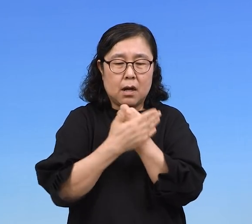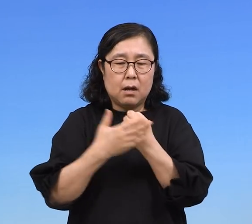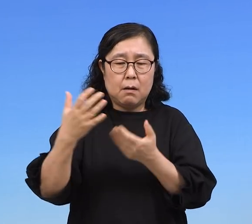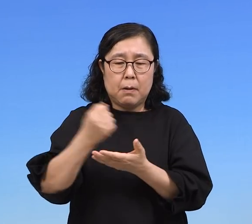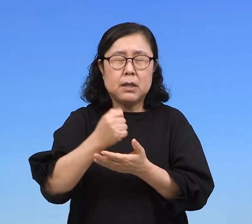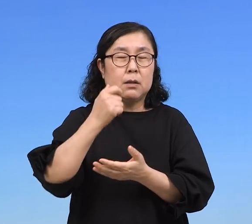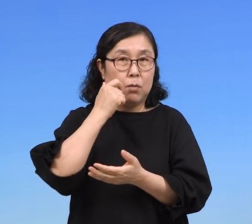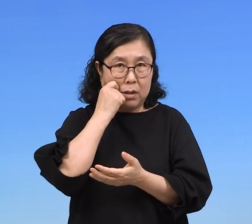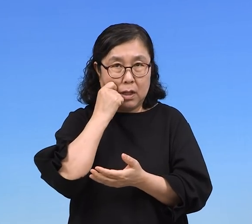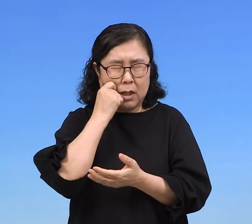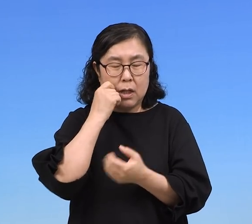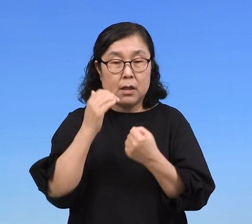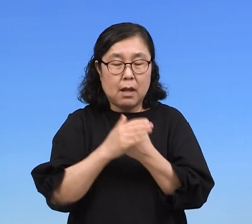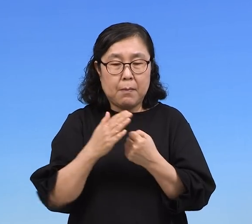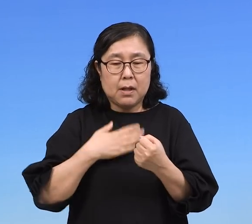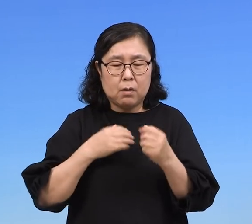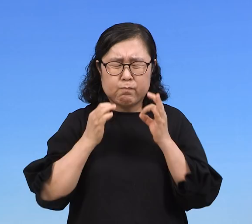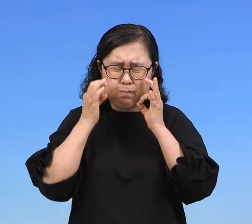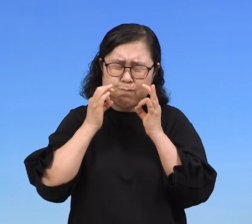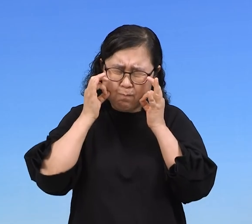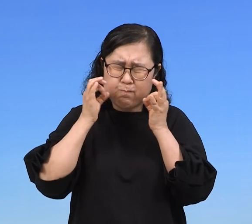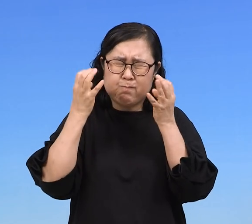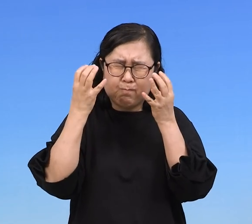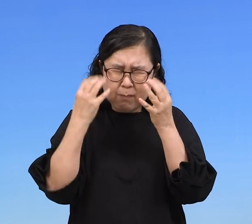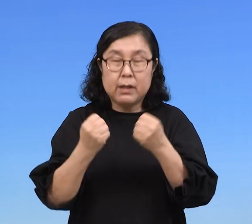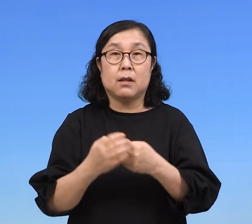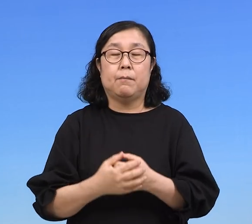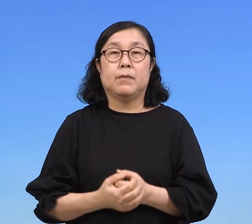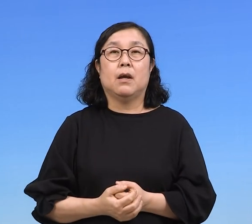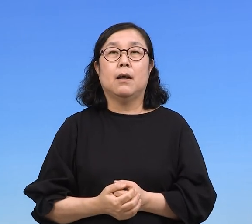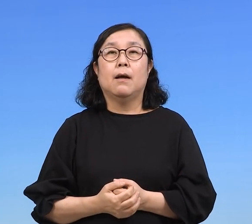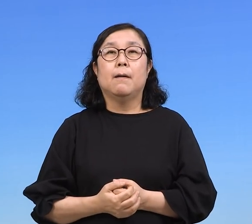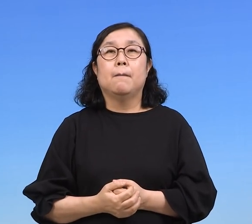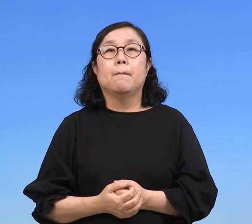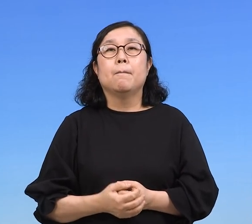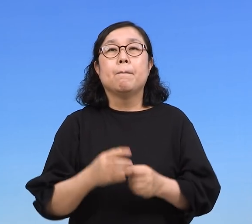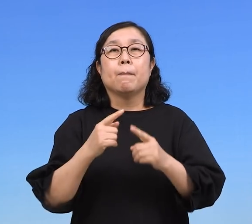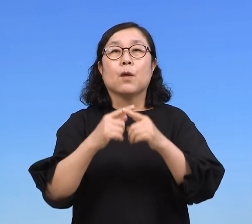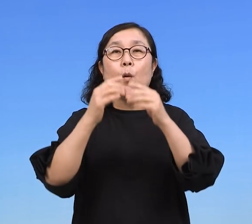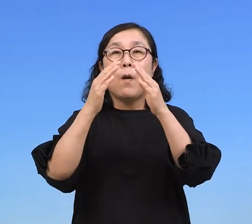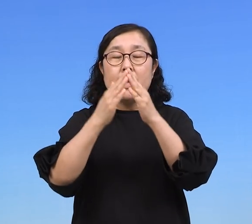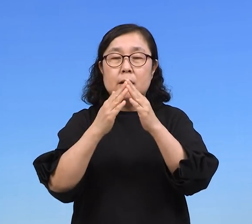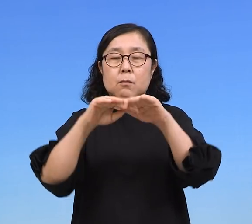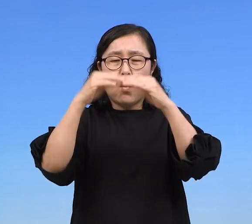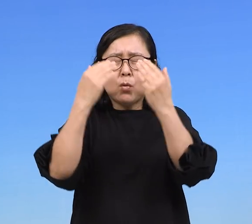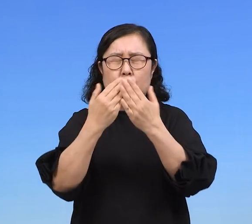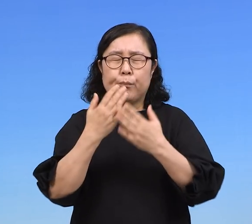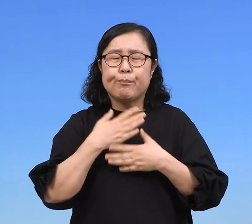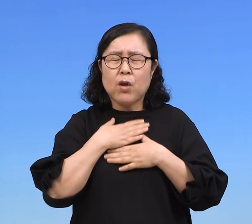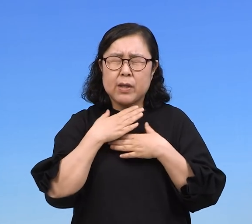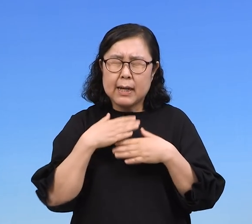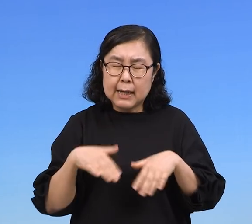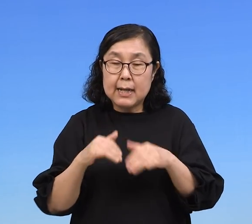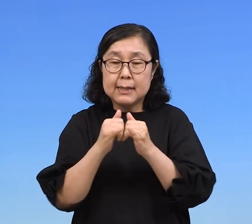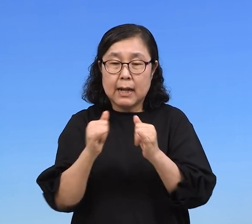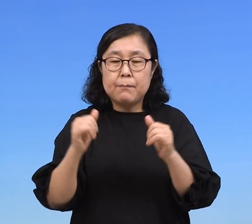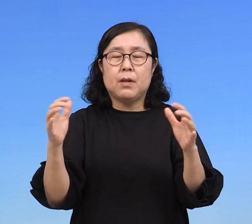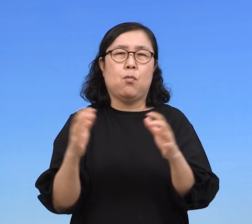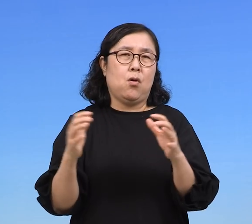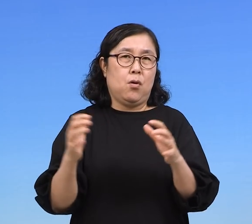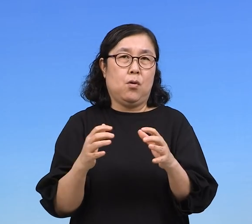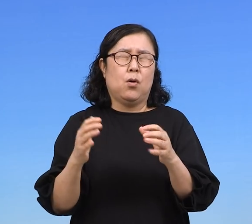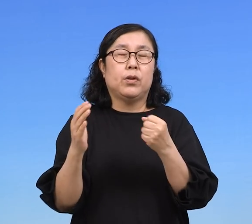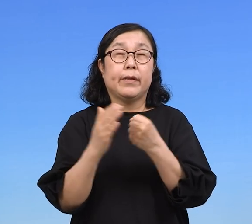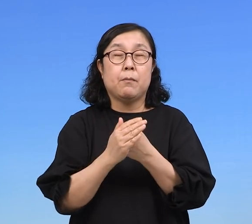못 받기 때문에 정말 많이 노력을 하거든요. 여러분, 교회는 다 연약한